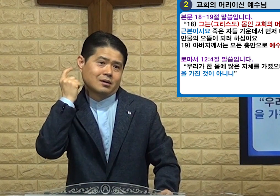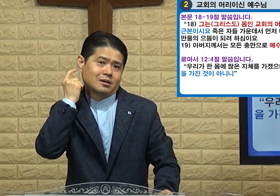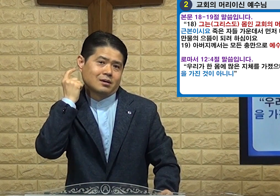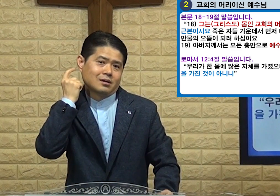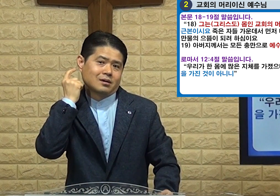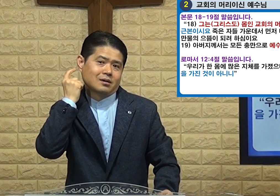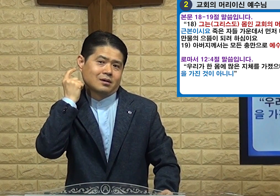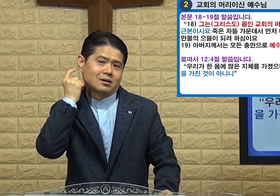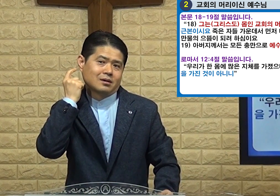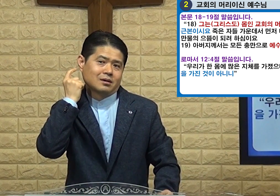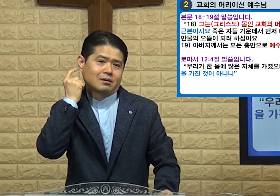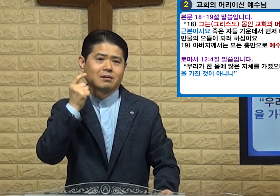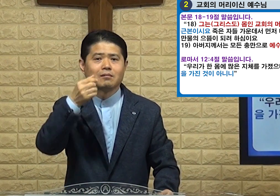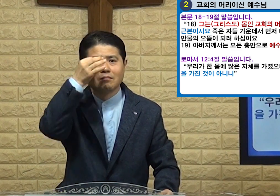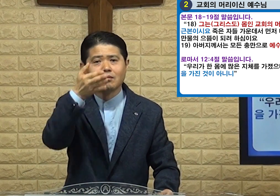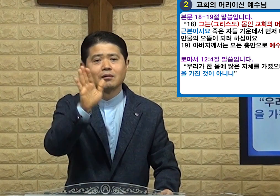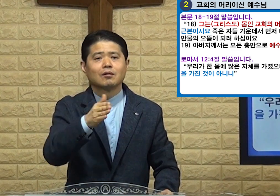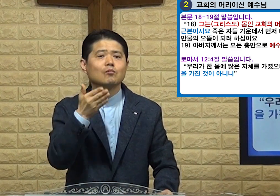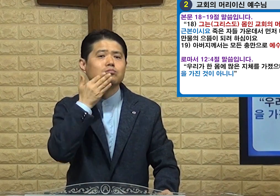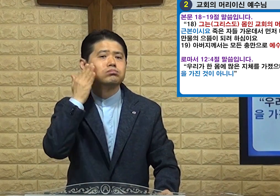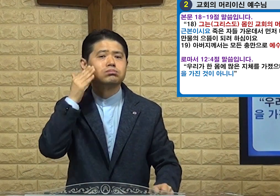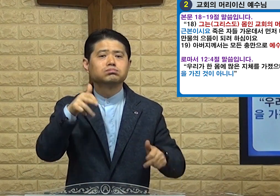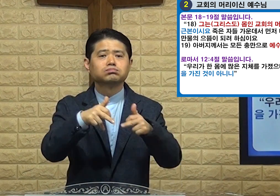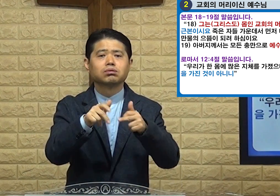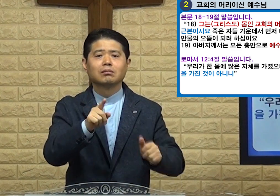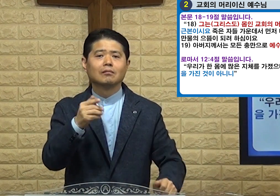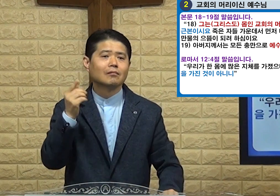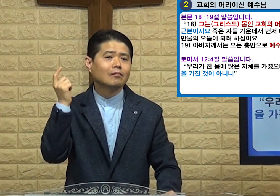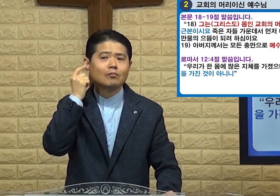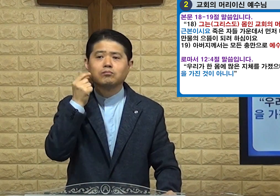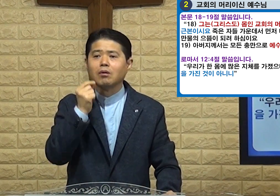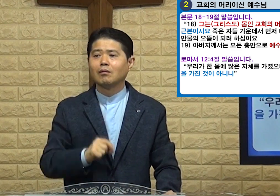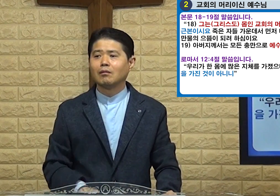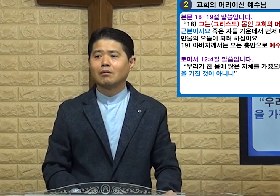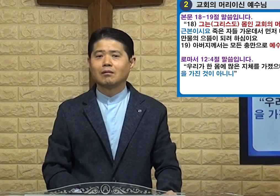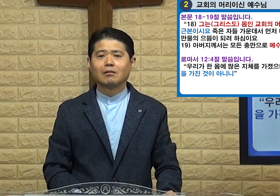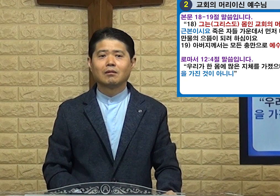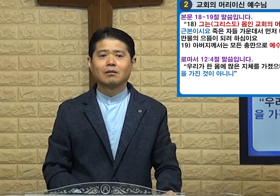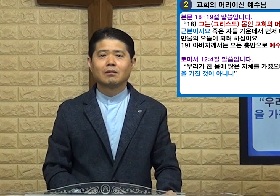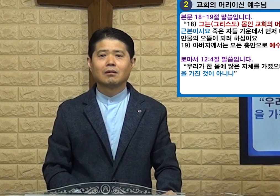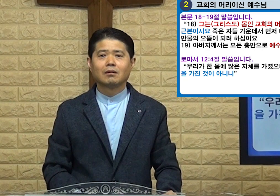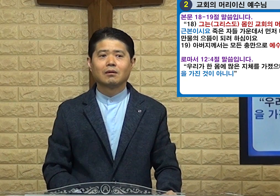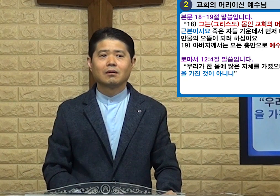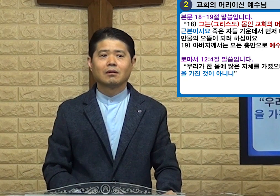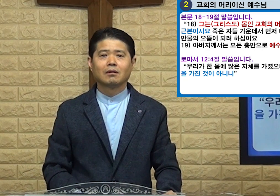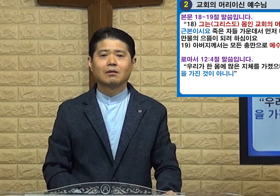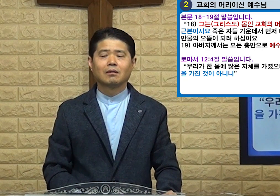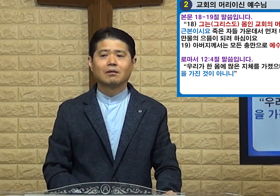것을 역할로 하고 있고 또 그렇지만 이 농이는 어떻습니까? 이 듣지 못하고